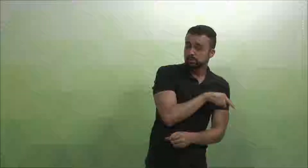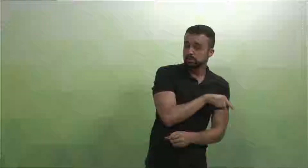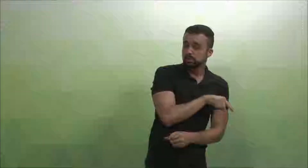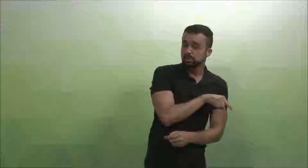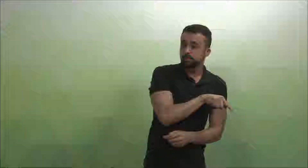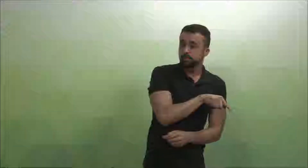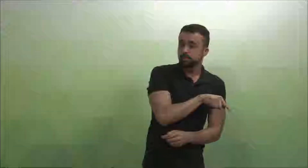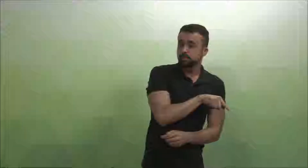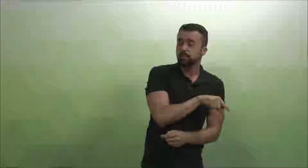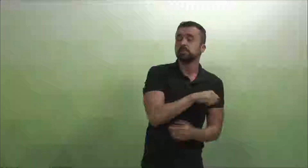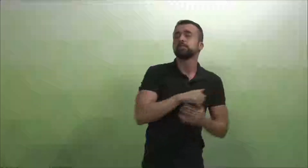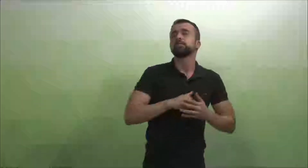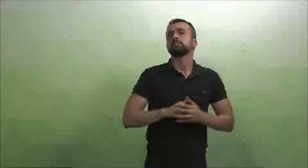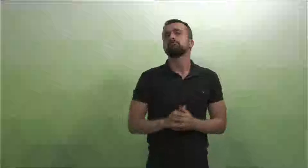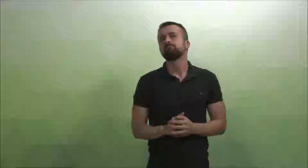A língua artificial